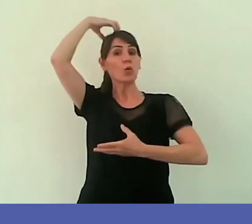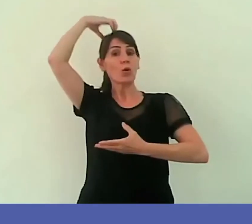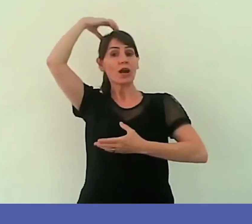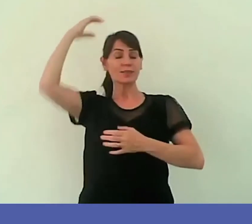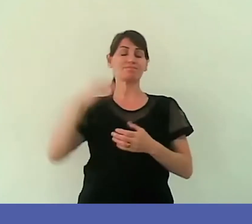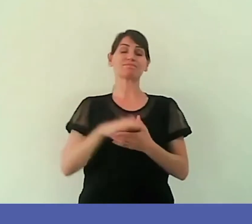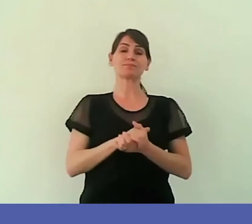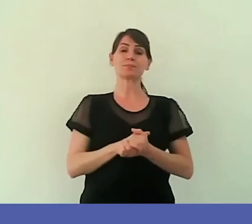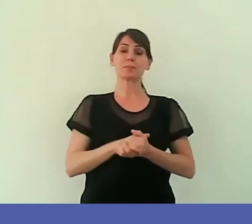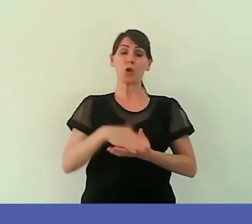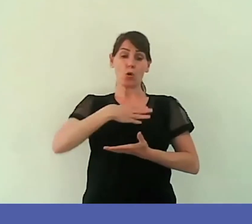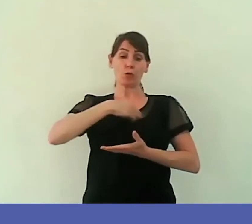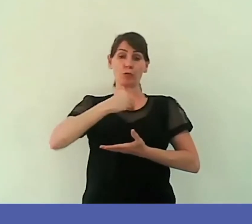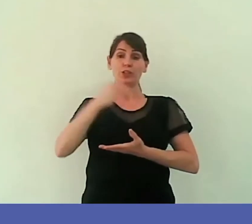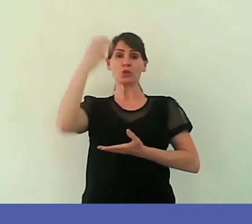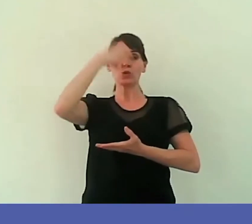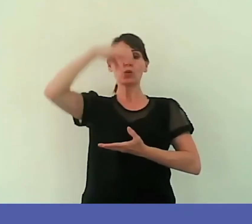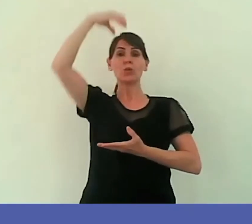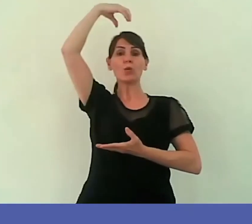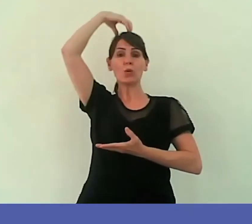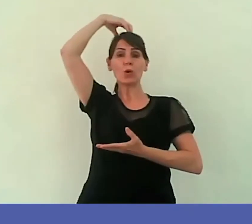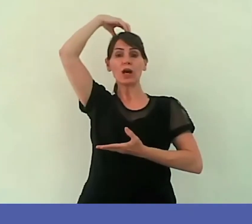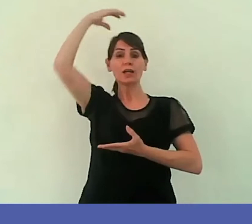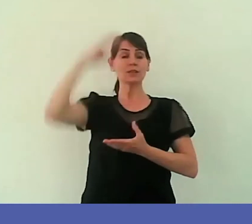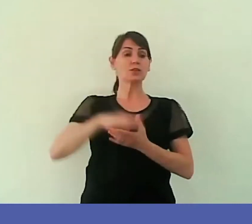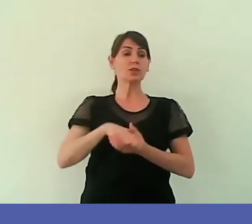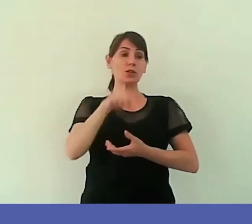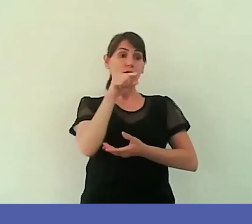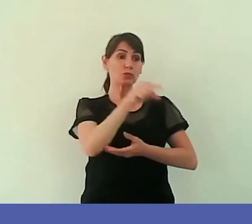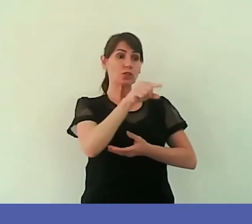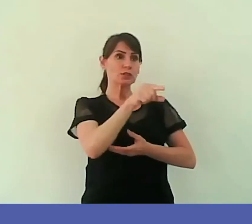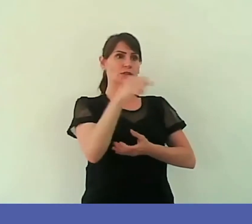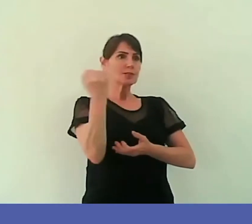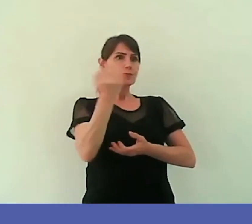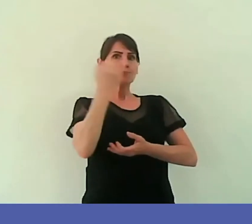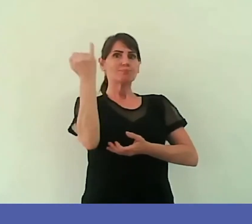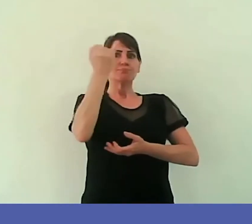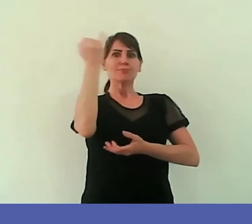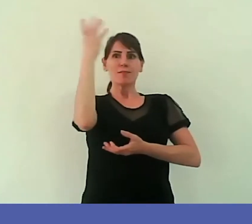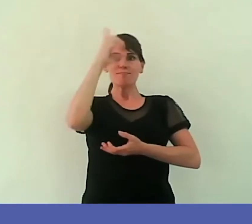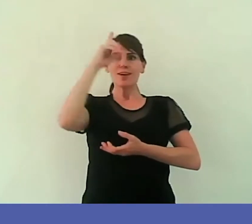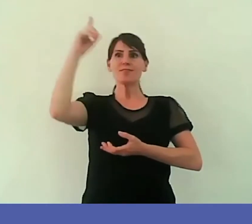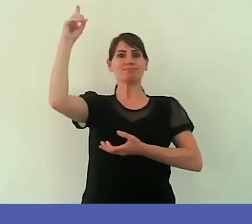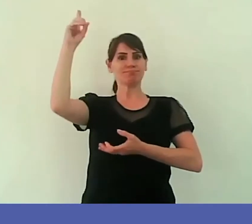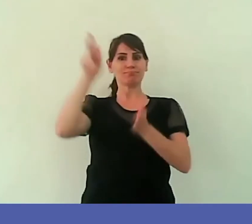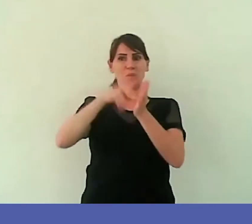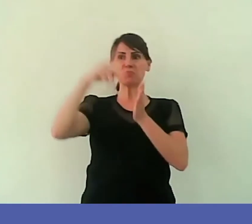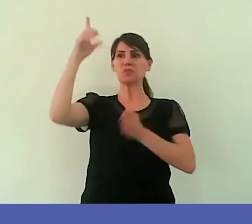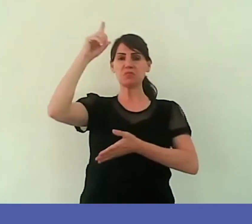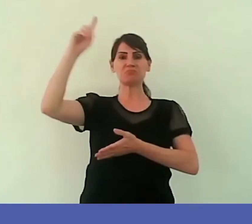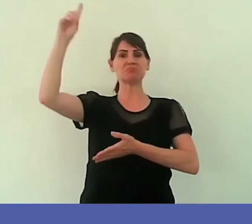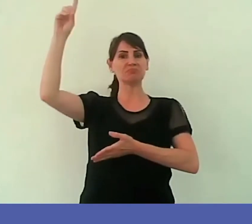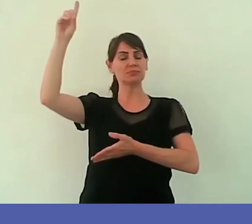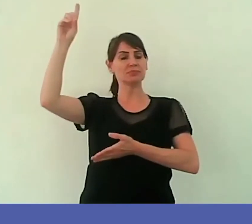é, você está convidando a pessoa para o evento mais importante para Deus. Só que, irmãos, tem uma